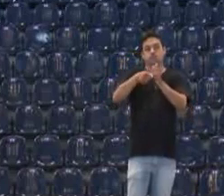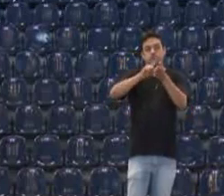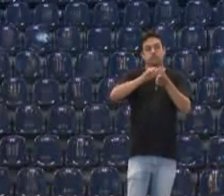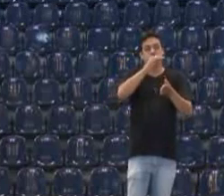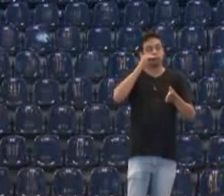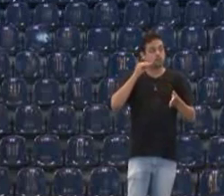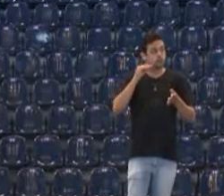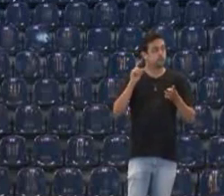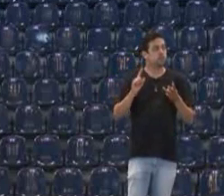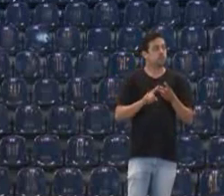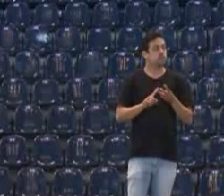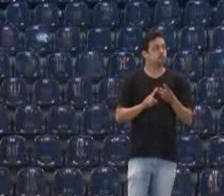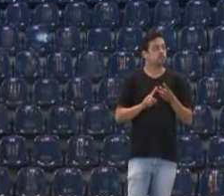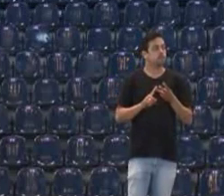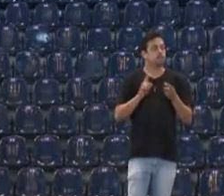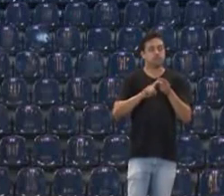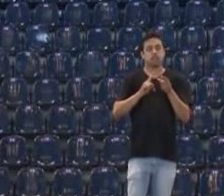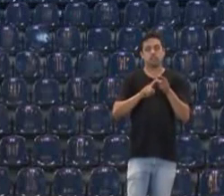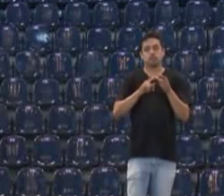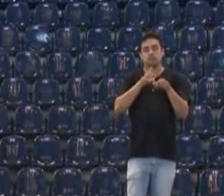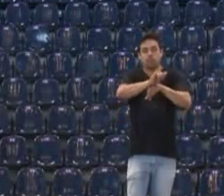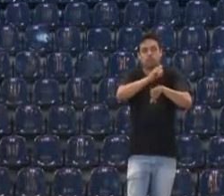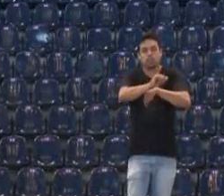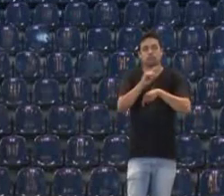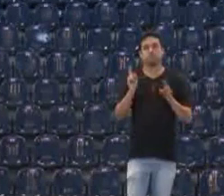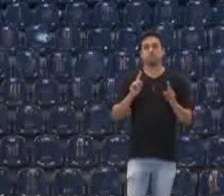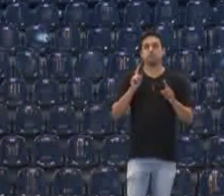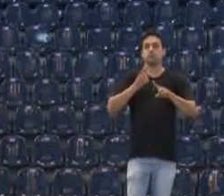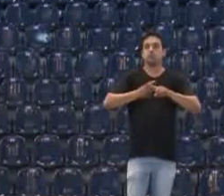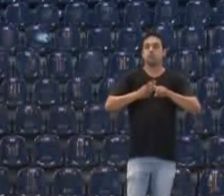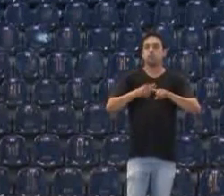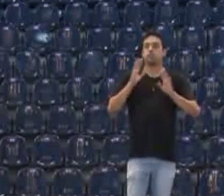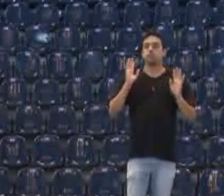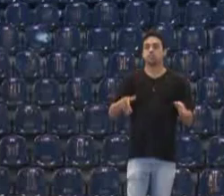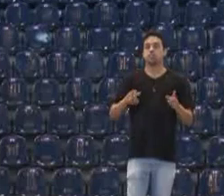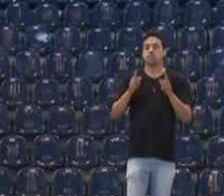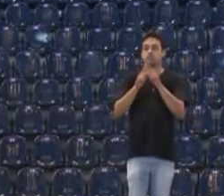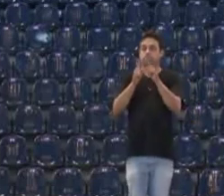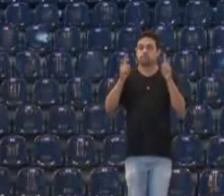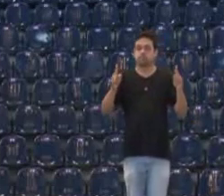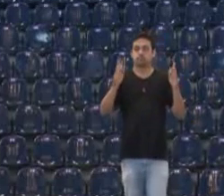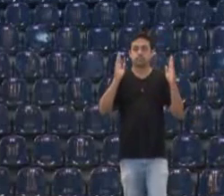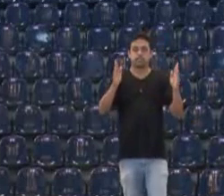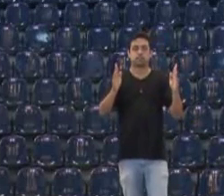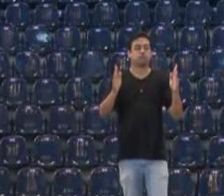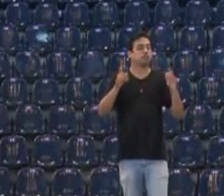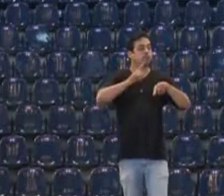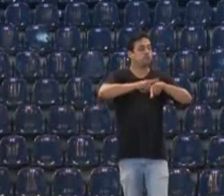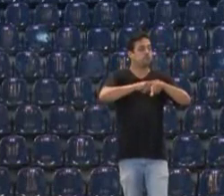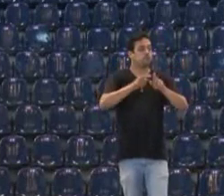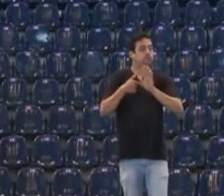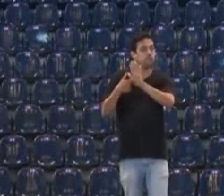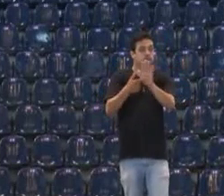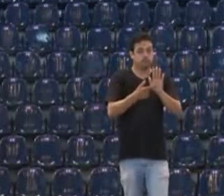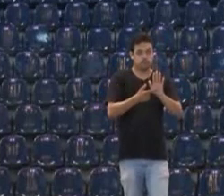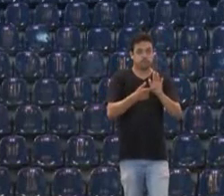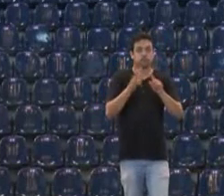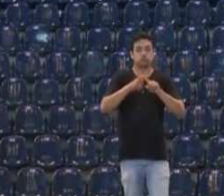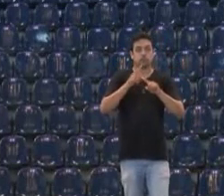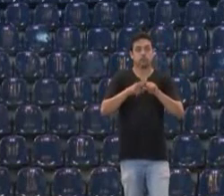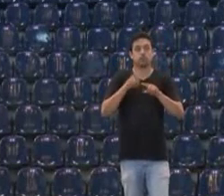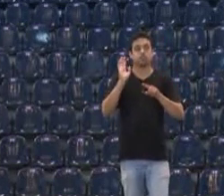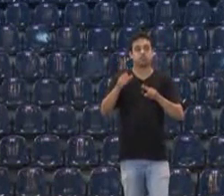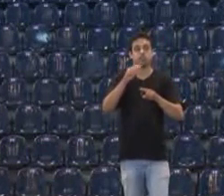Faz isso. Tá certo? O pessoal não está enrolando não. Não. Você está situando um tempo, que é na fase